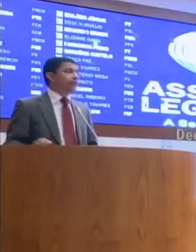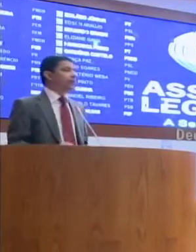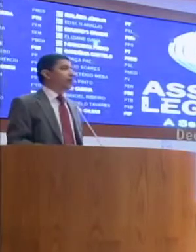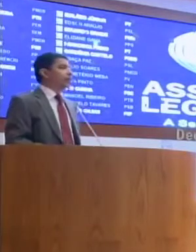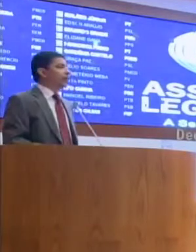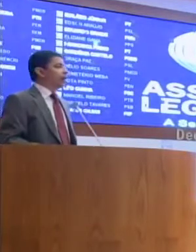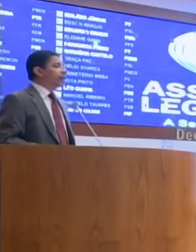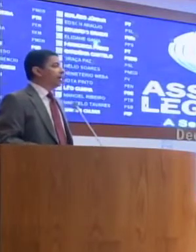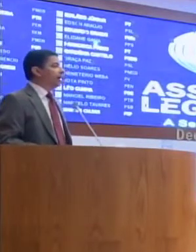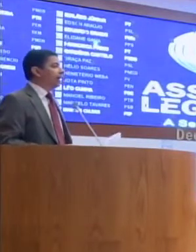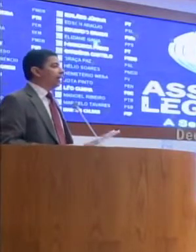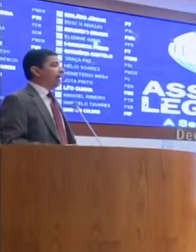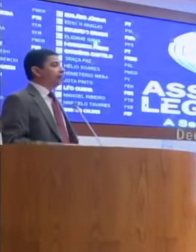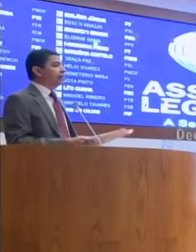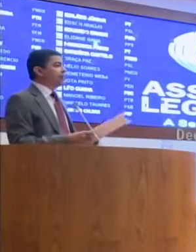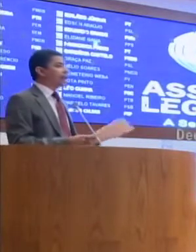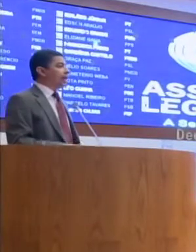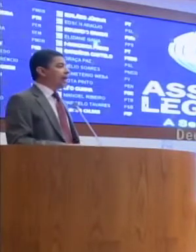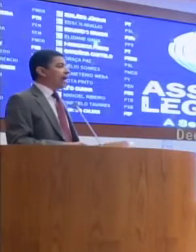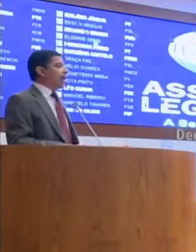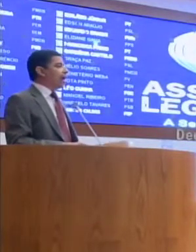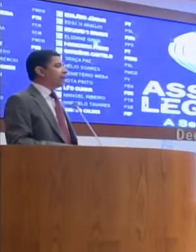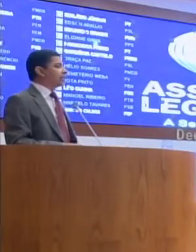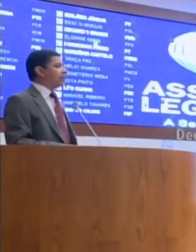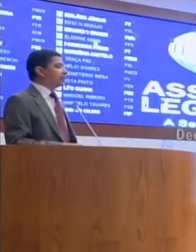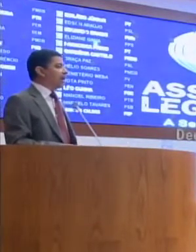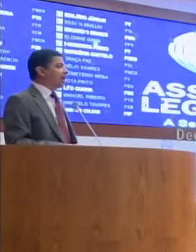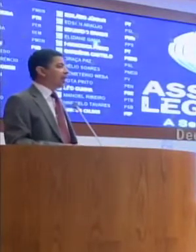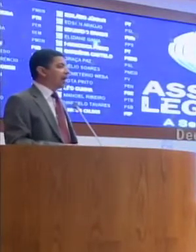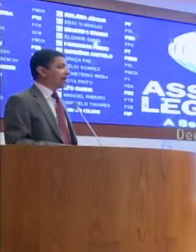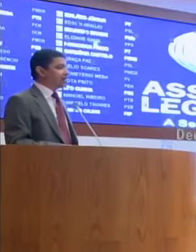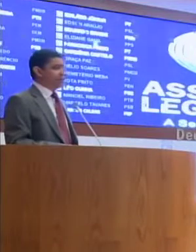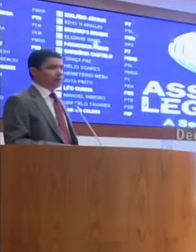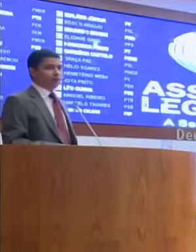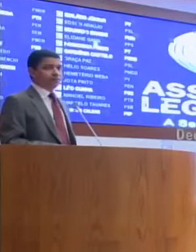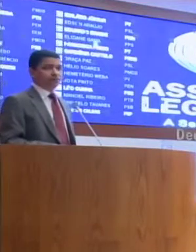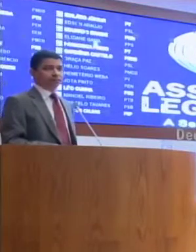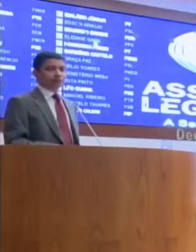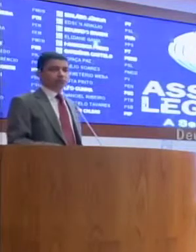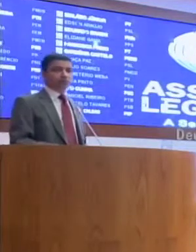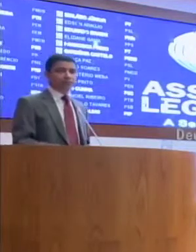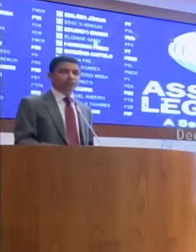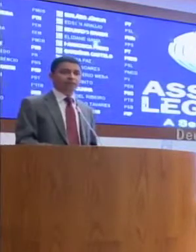alcança é de quem é a responsabilidade.